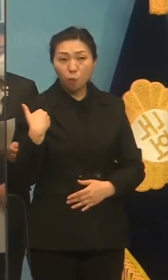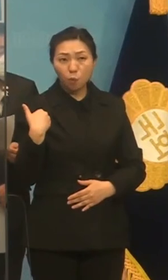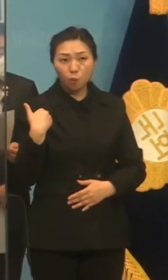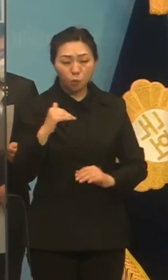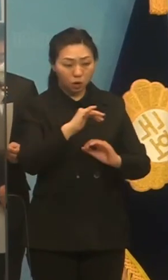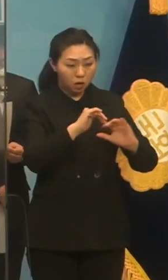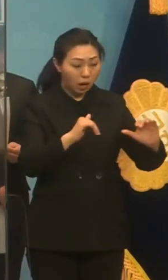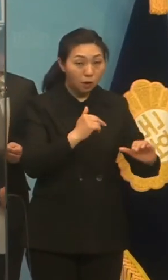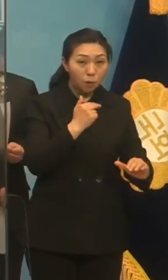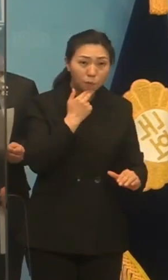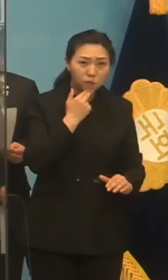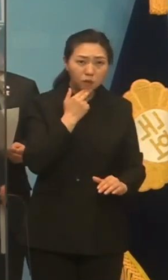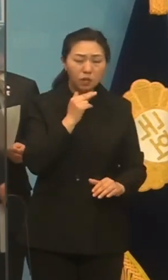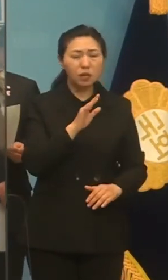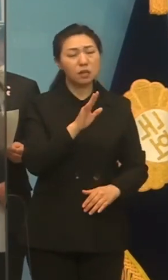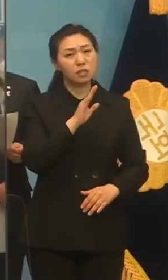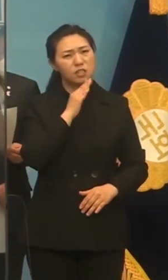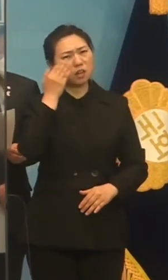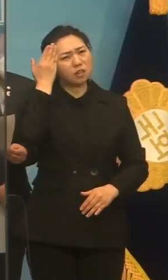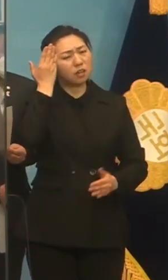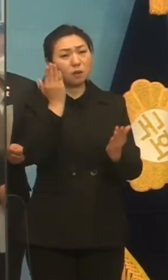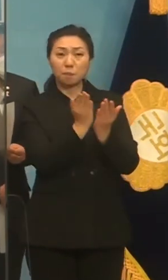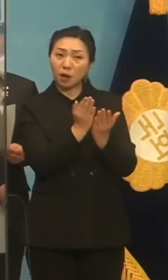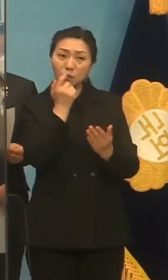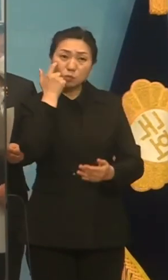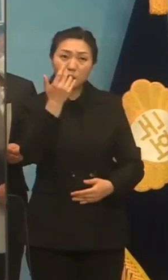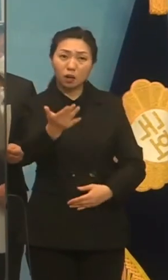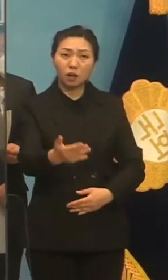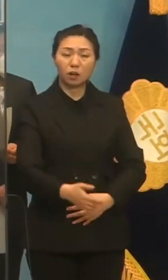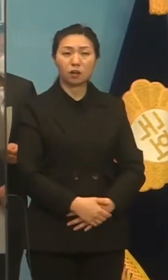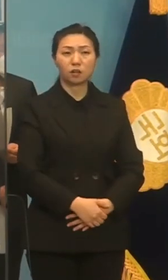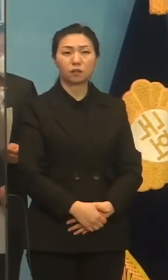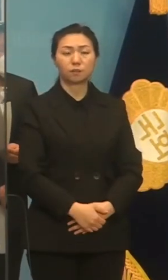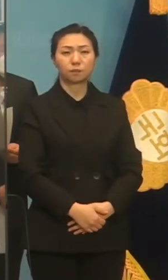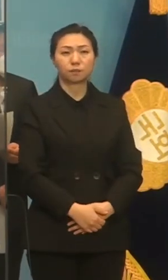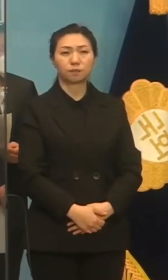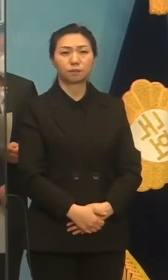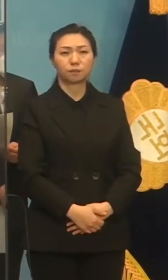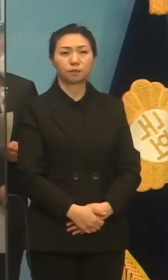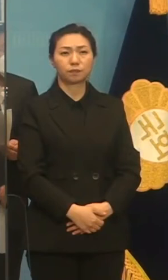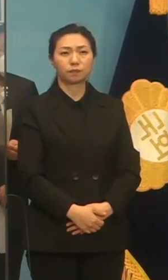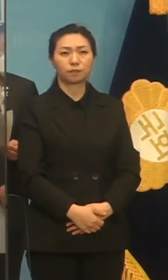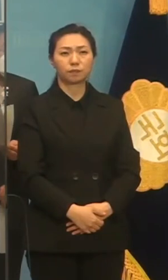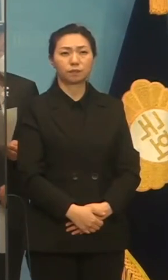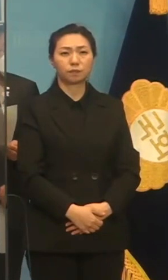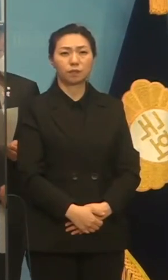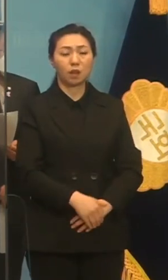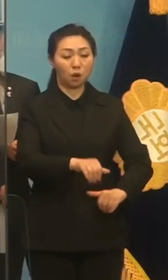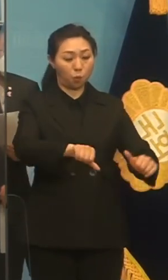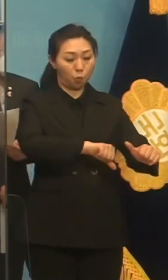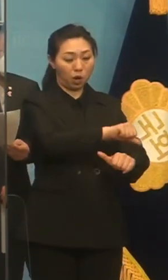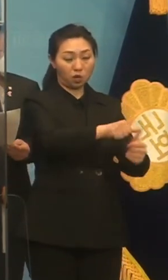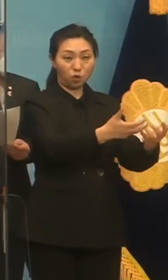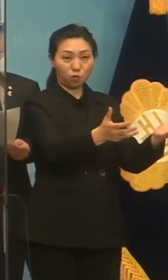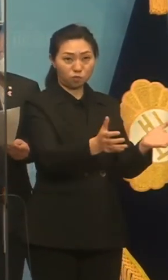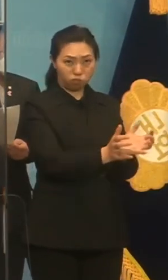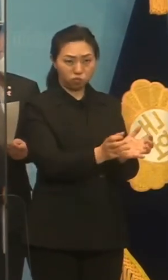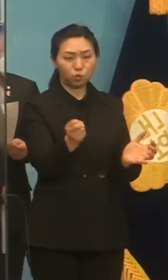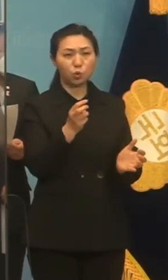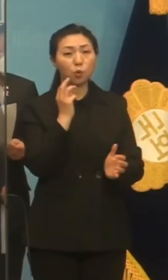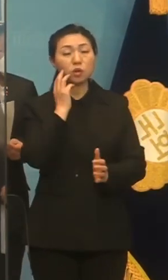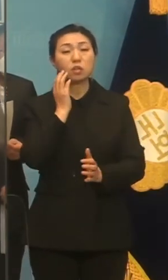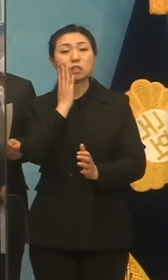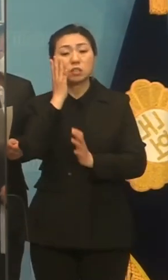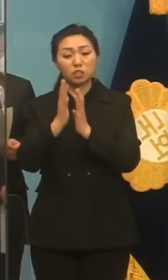상식적으로 가능한 일일까 그것도 환경 사주고